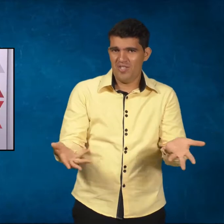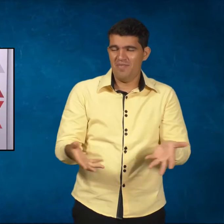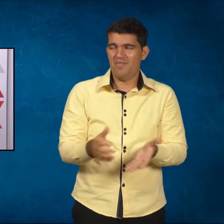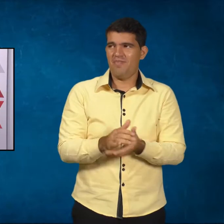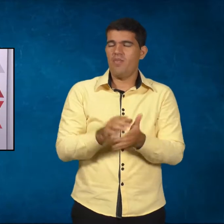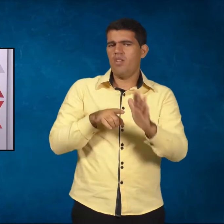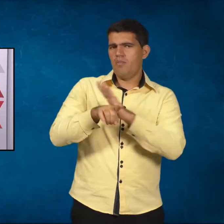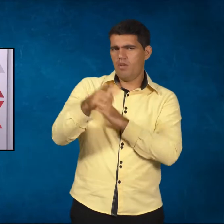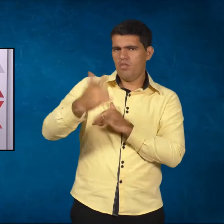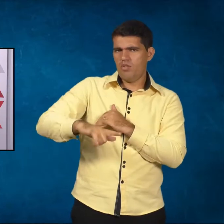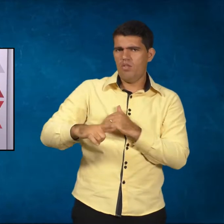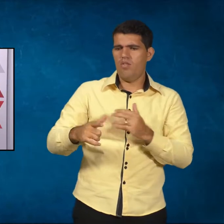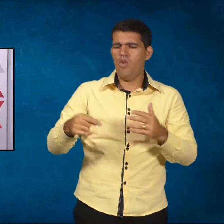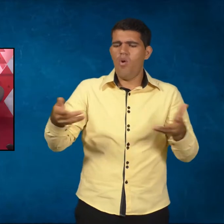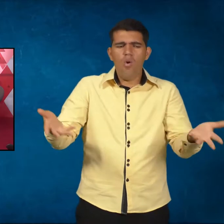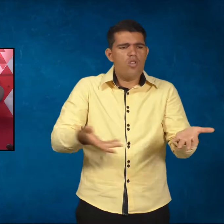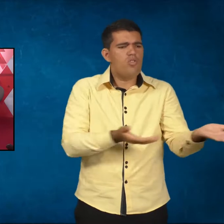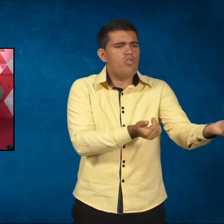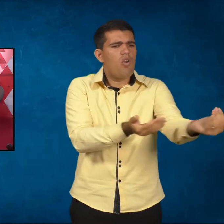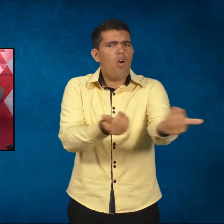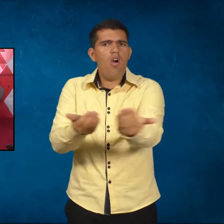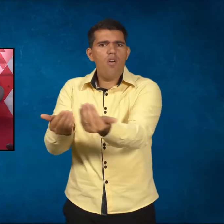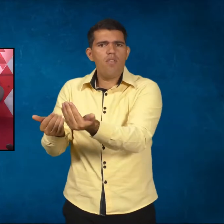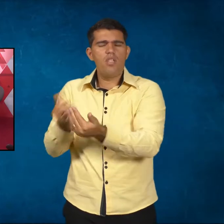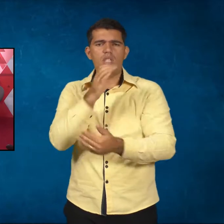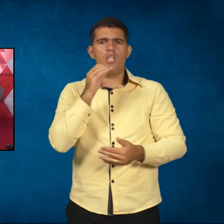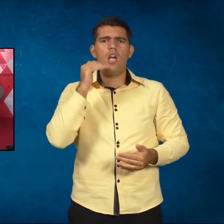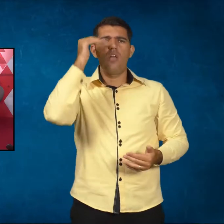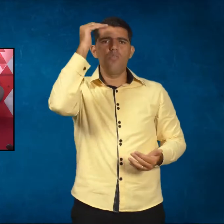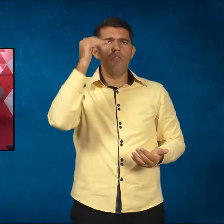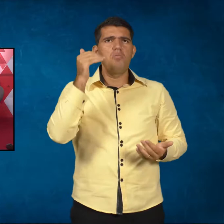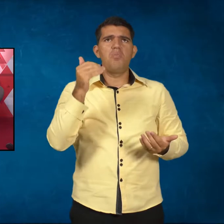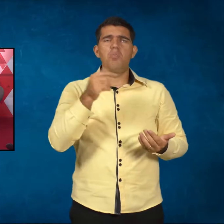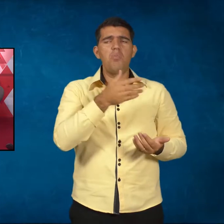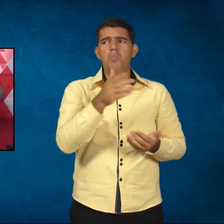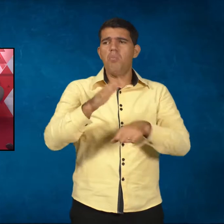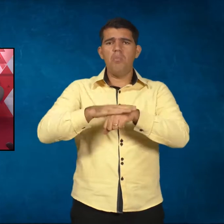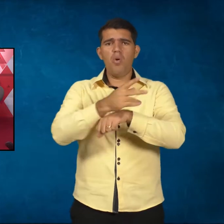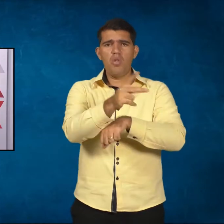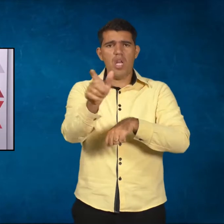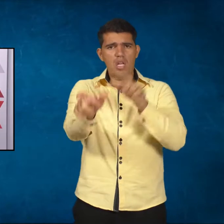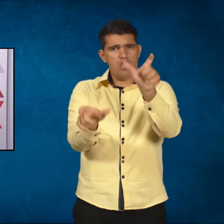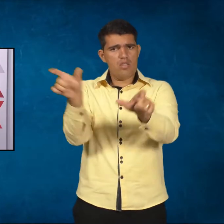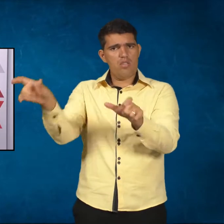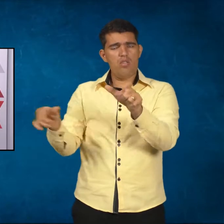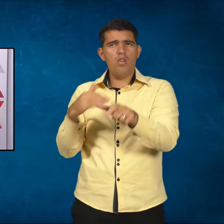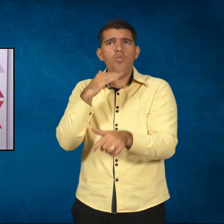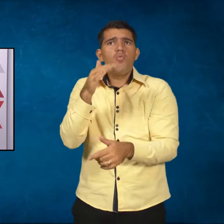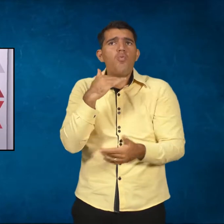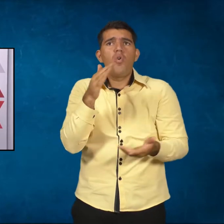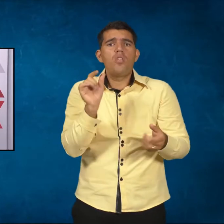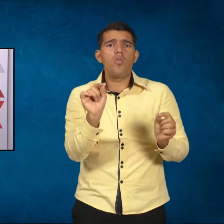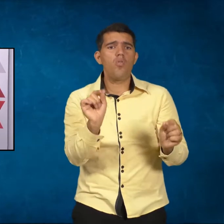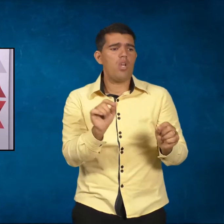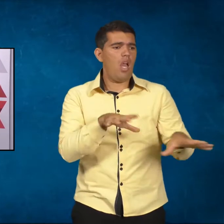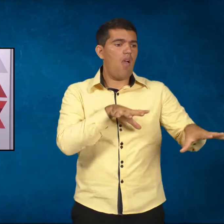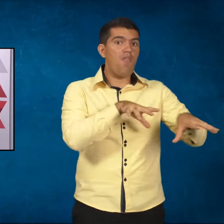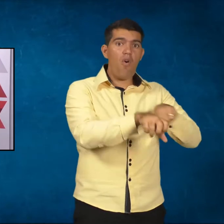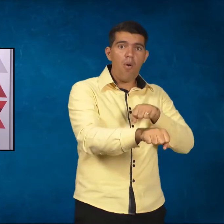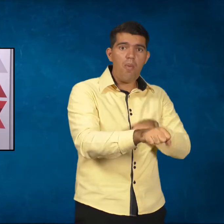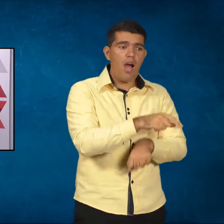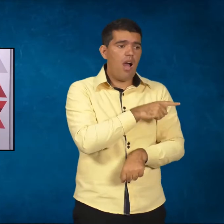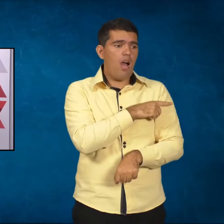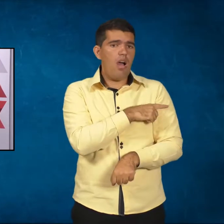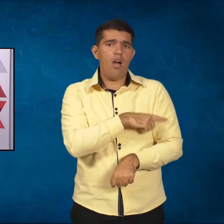que que acontece com esses nossos jovens e adultos né que por algum motivo não não conseguem